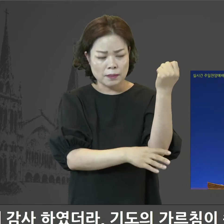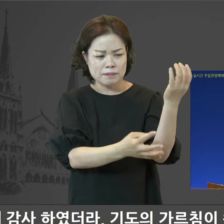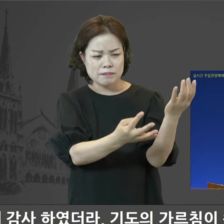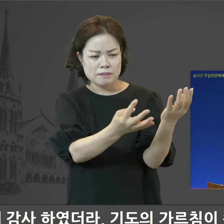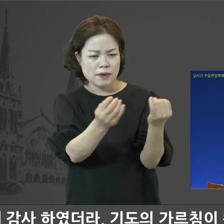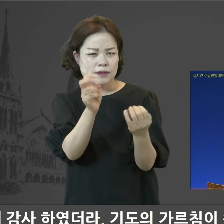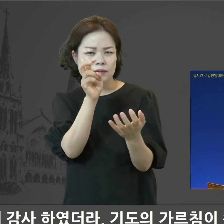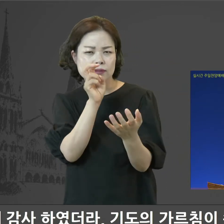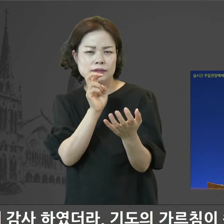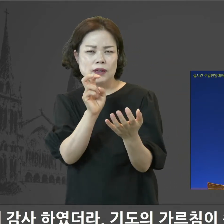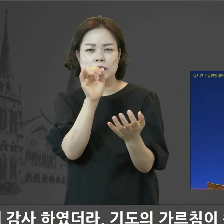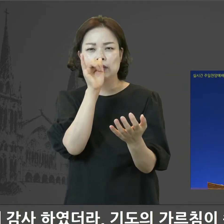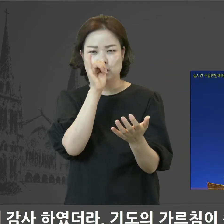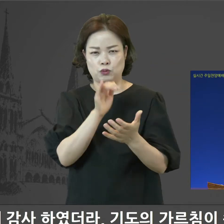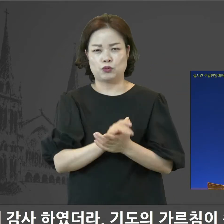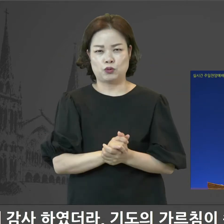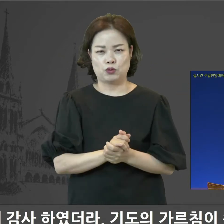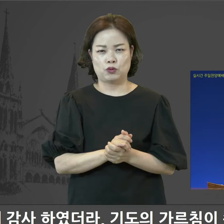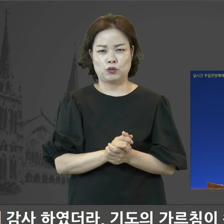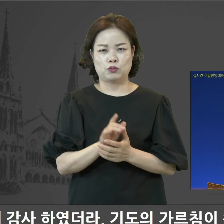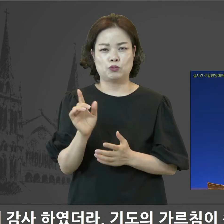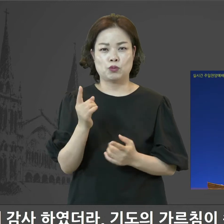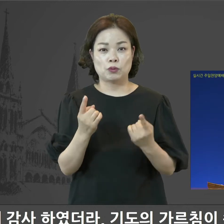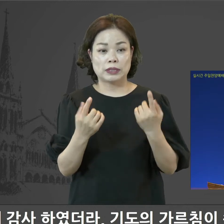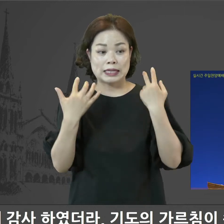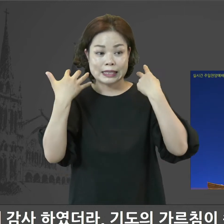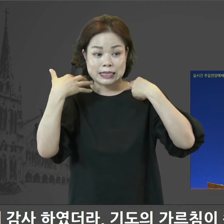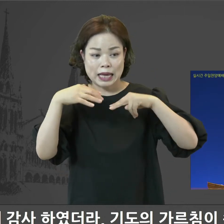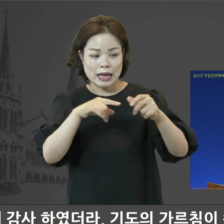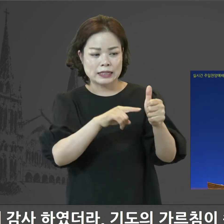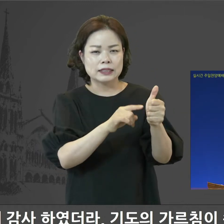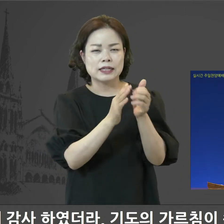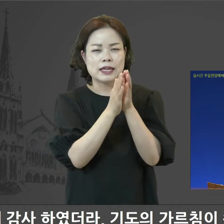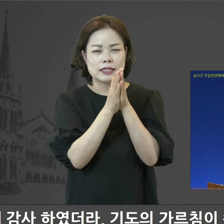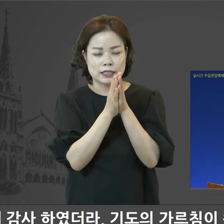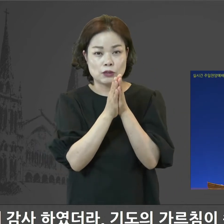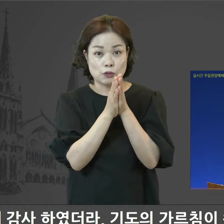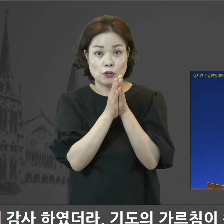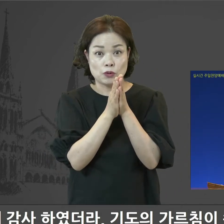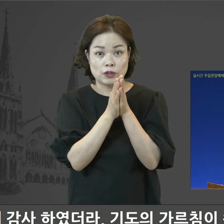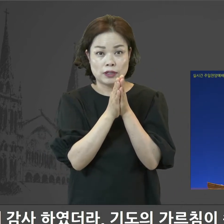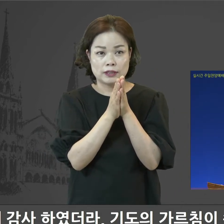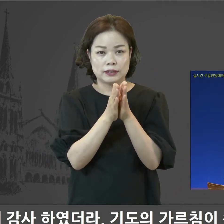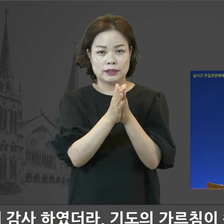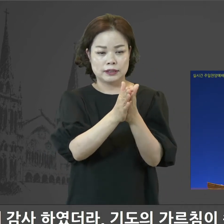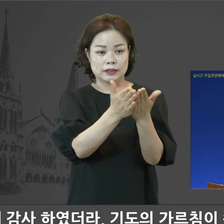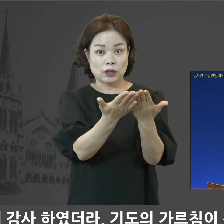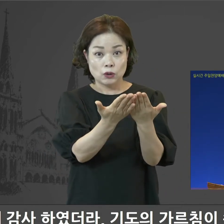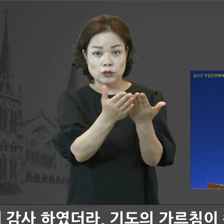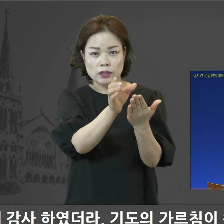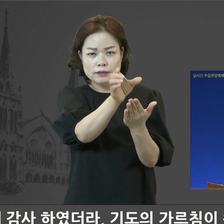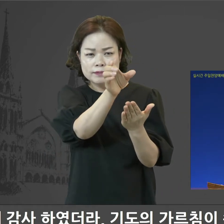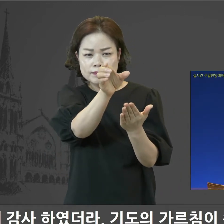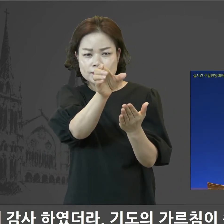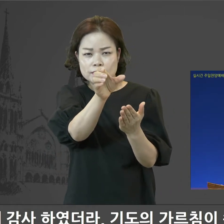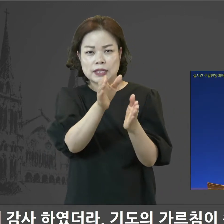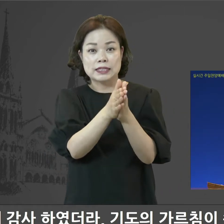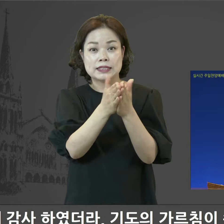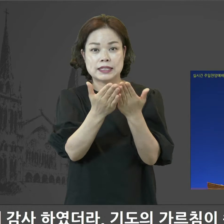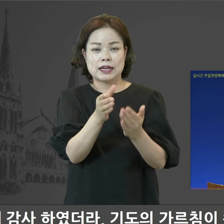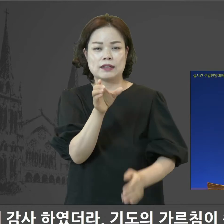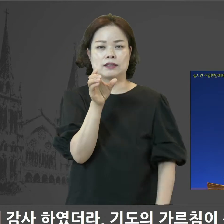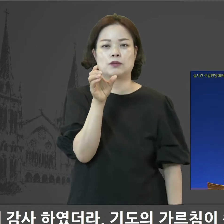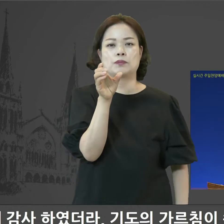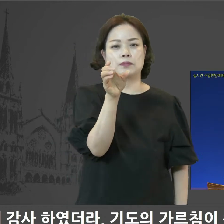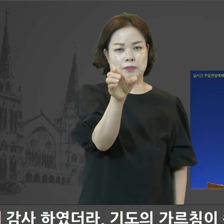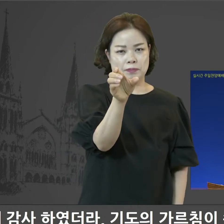많은 찬양들이 나오고, 무엇보다도 다니엘의 기도다라고 해서 서점 한 켠에 책 한 권으로 자리